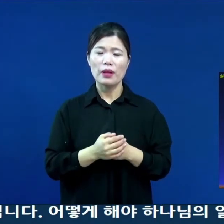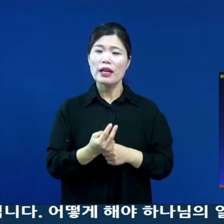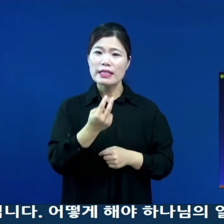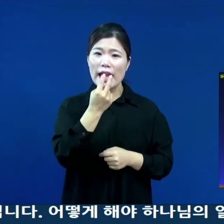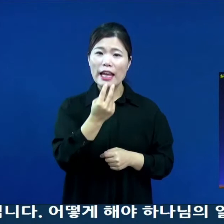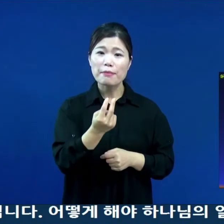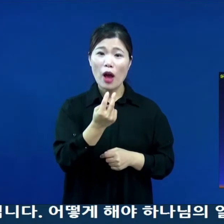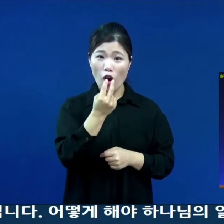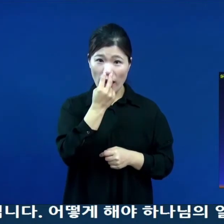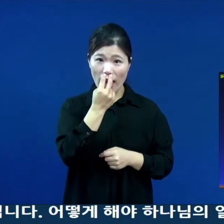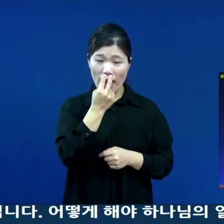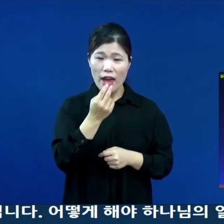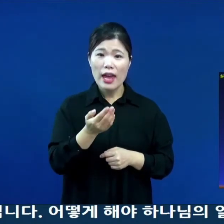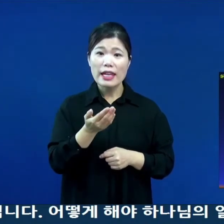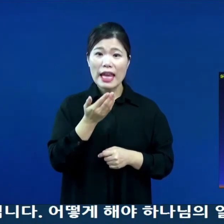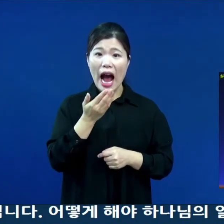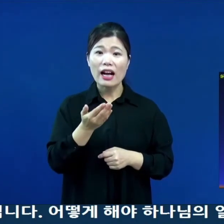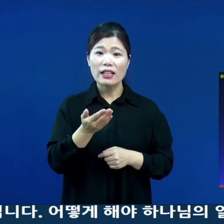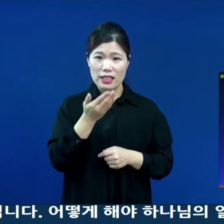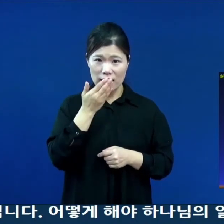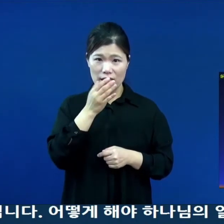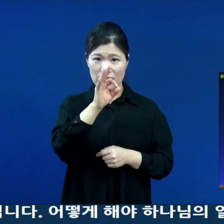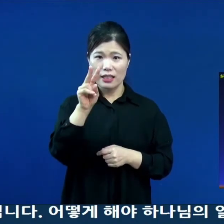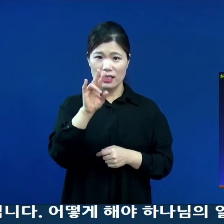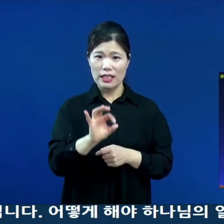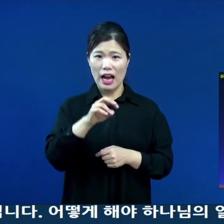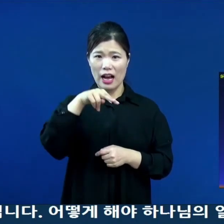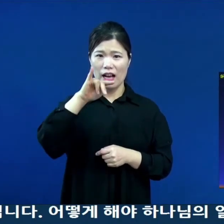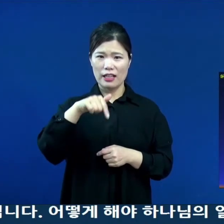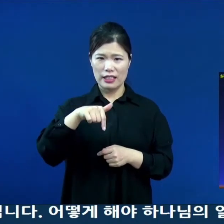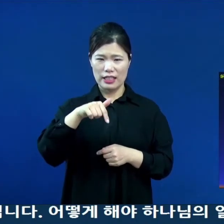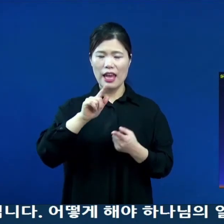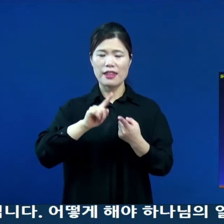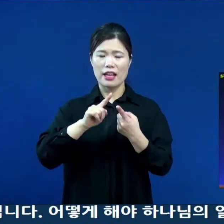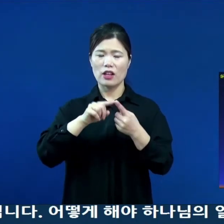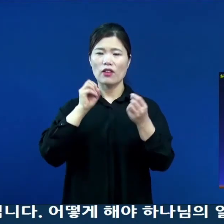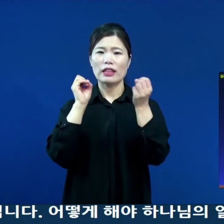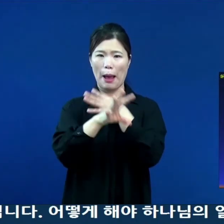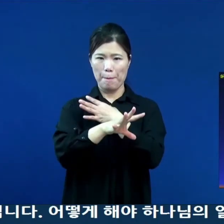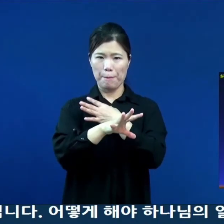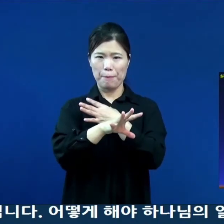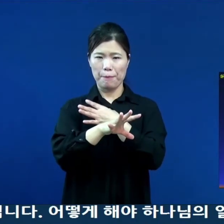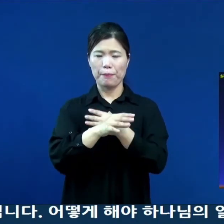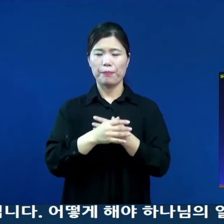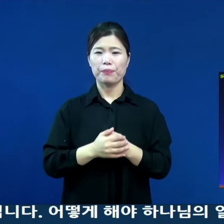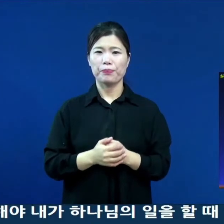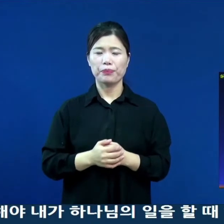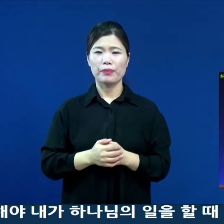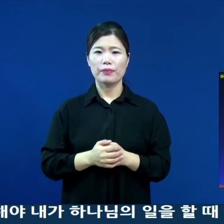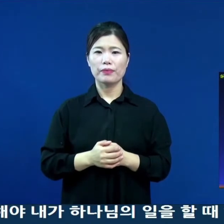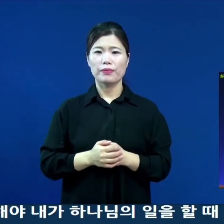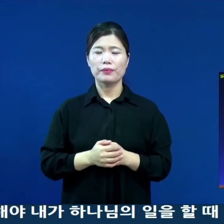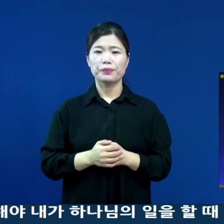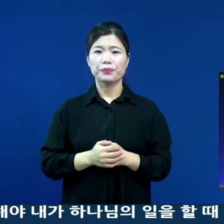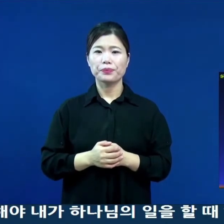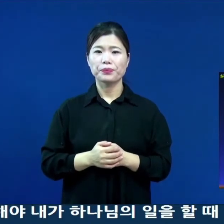생명의 양식이라는 주제로 우리에게 답을 해주는 거예요. 이 답을 듣기